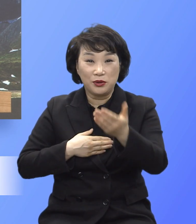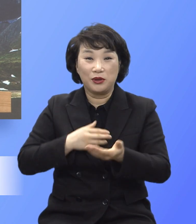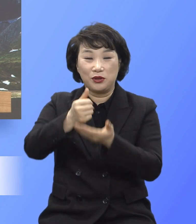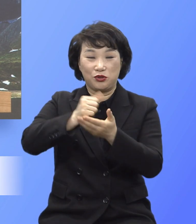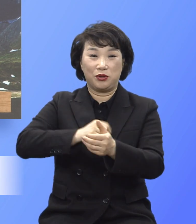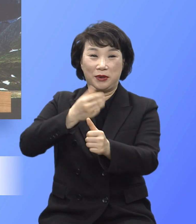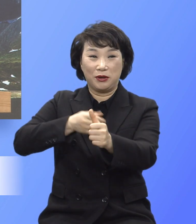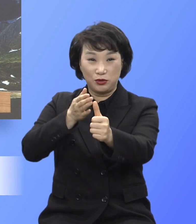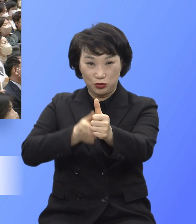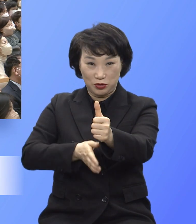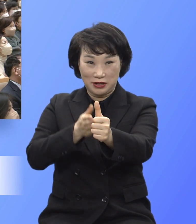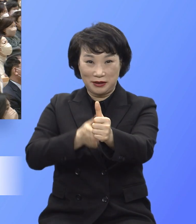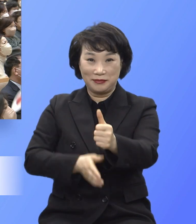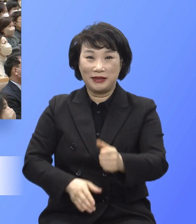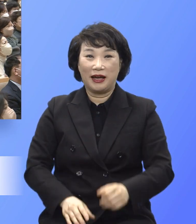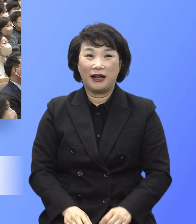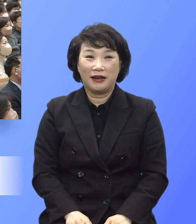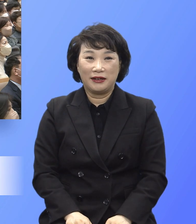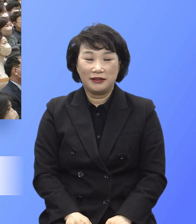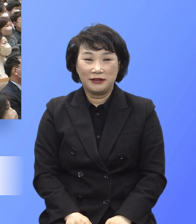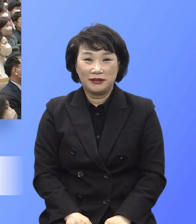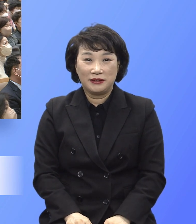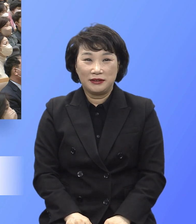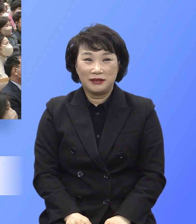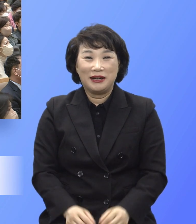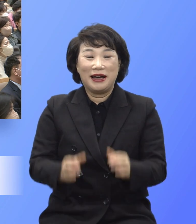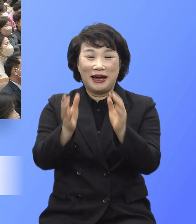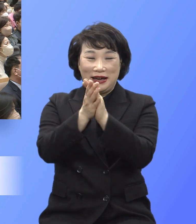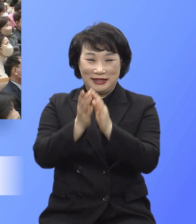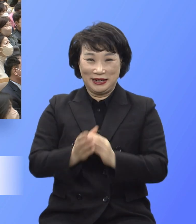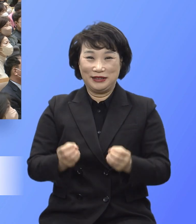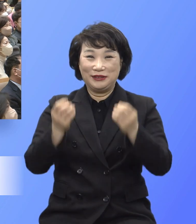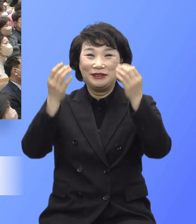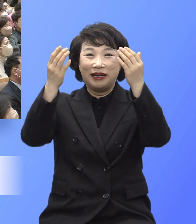주님의 이름으로 축원합니다. 할렐루야.